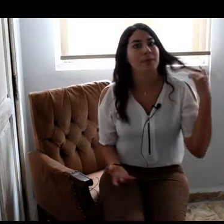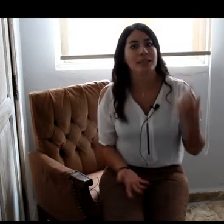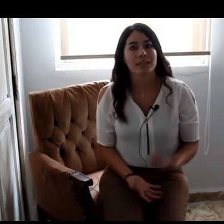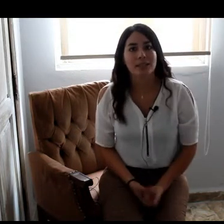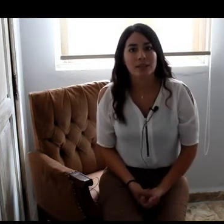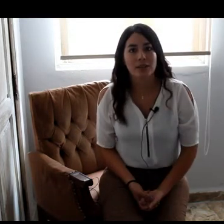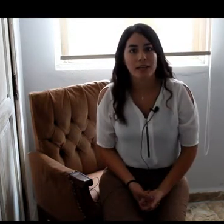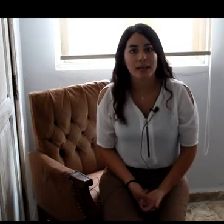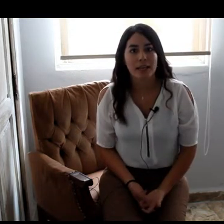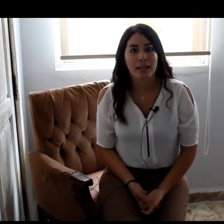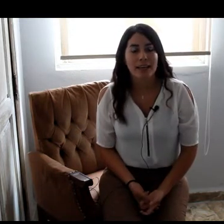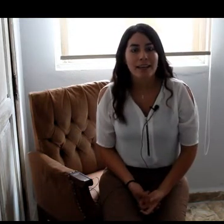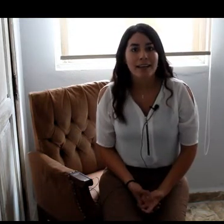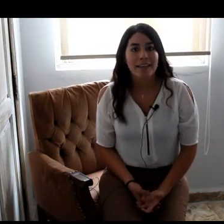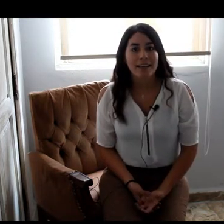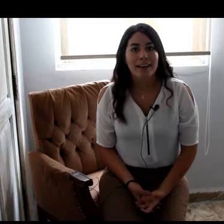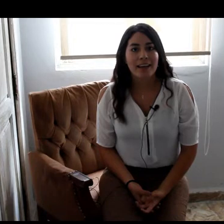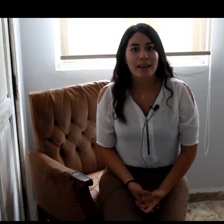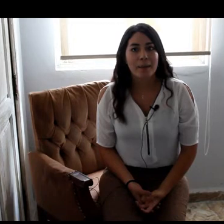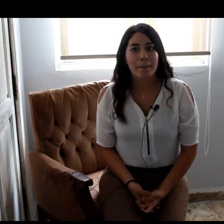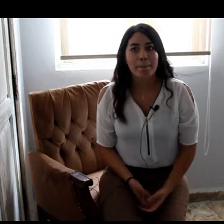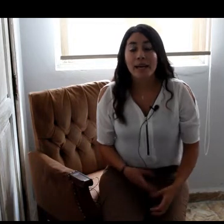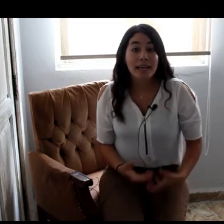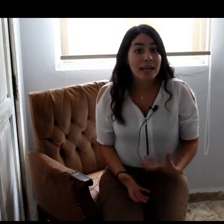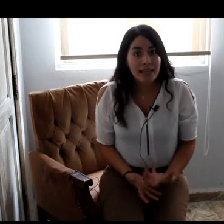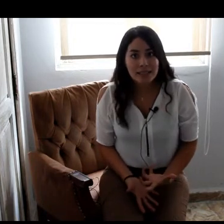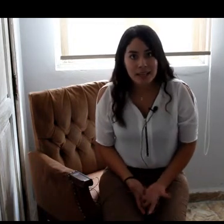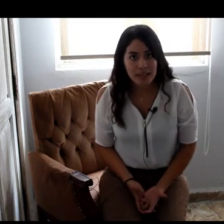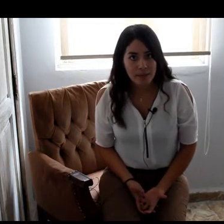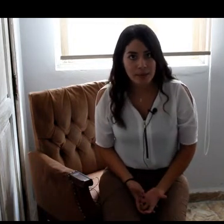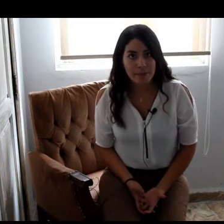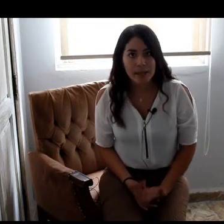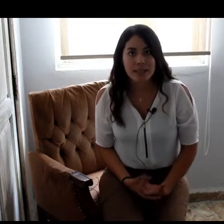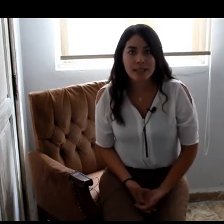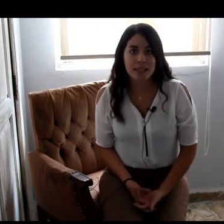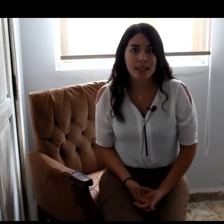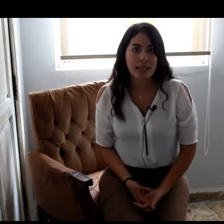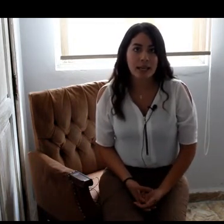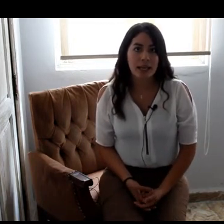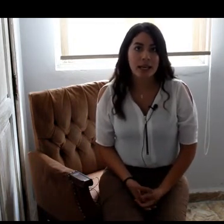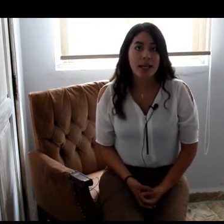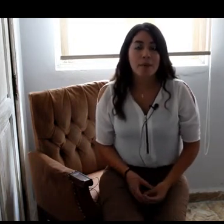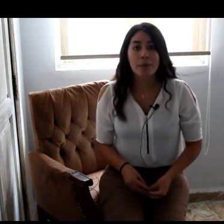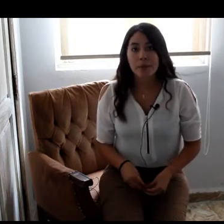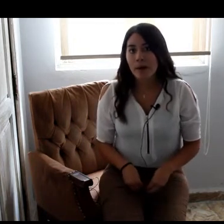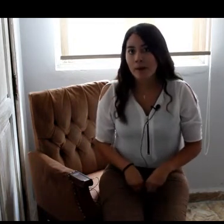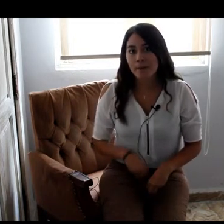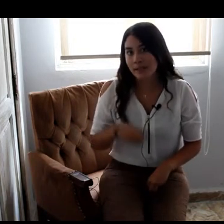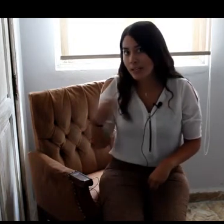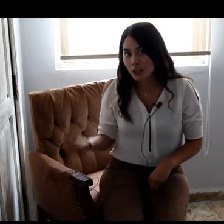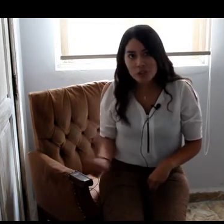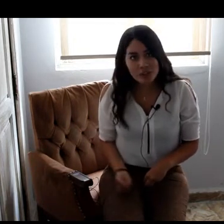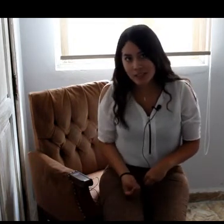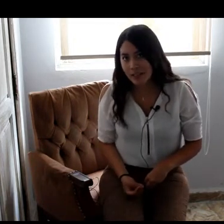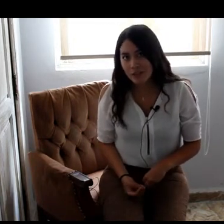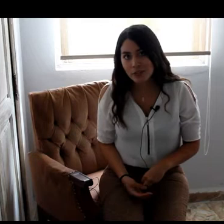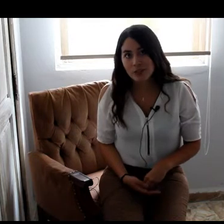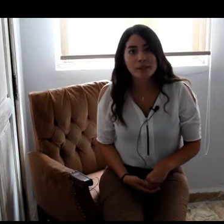por así decirlo, de manejar esta lengua. Es decir, que muy probablemente en otros estados no se